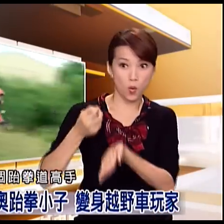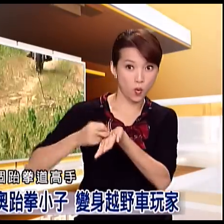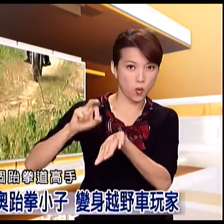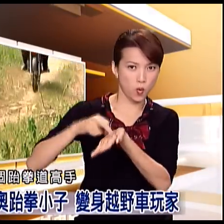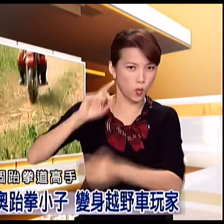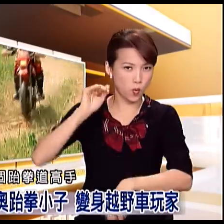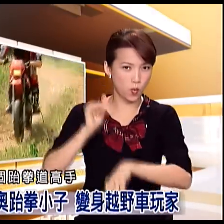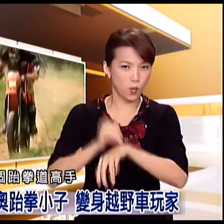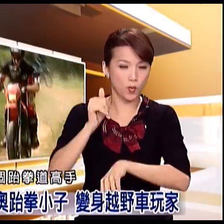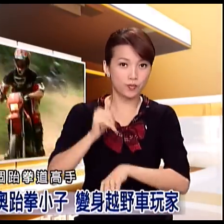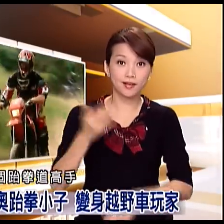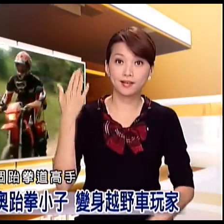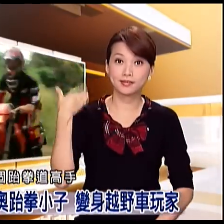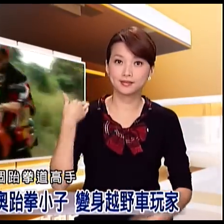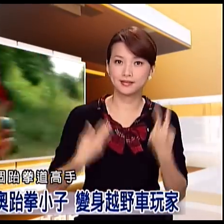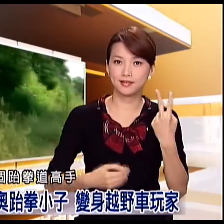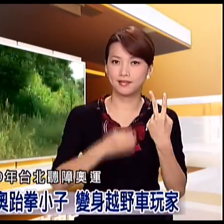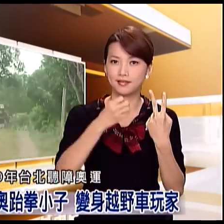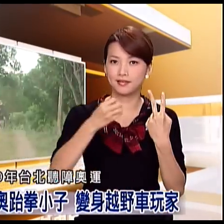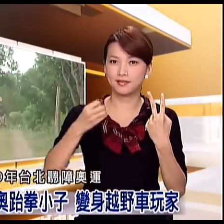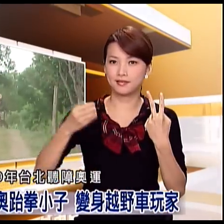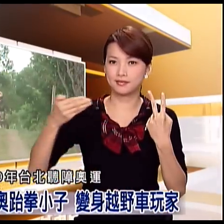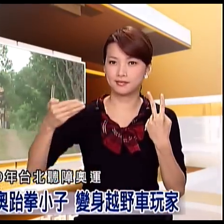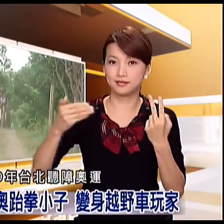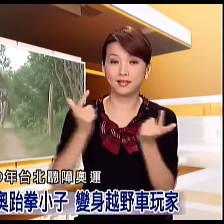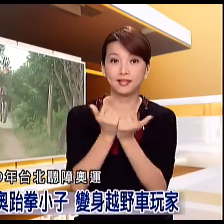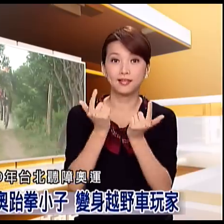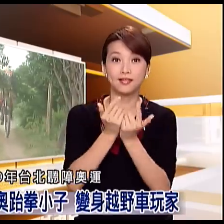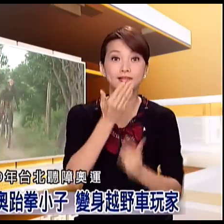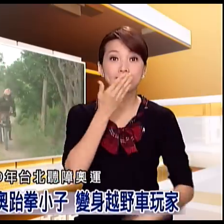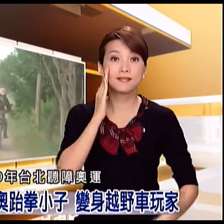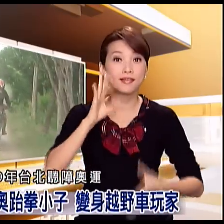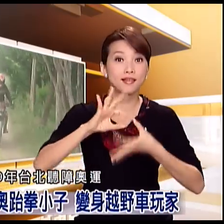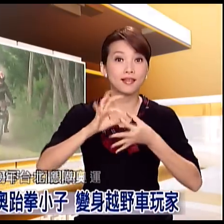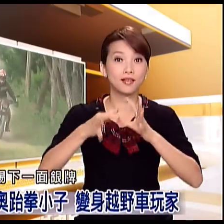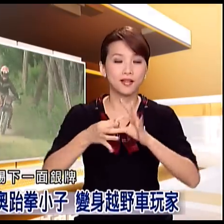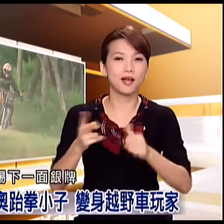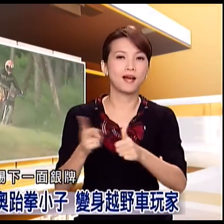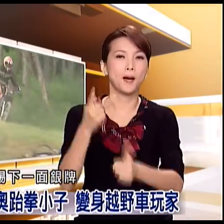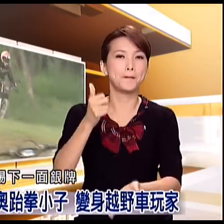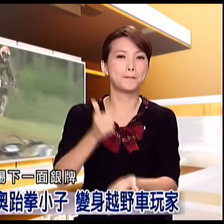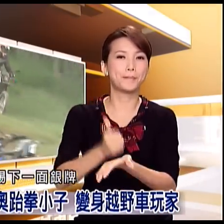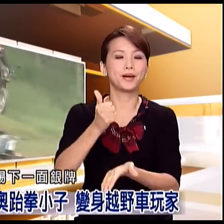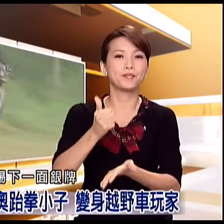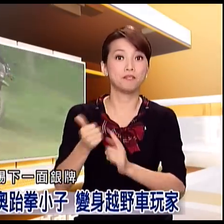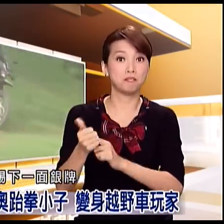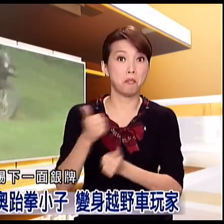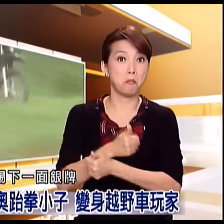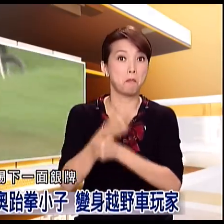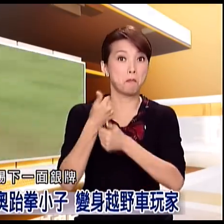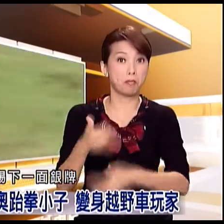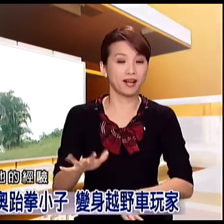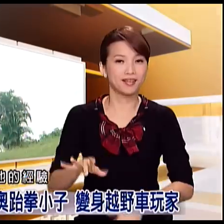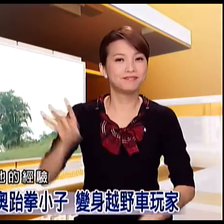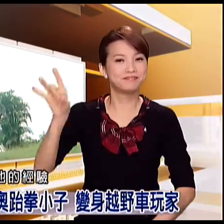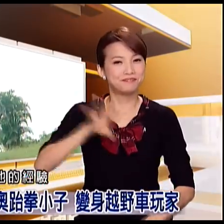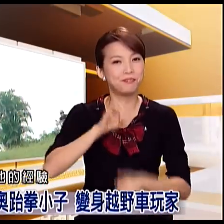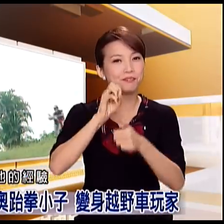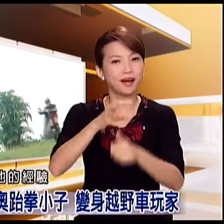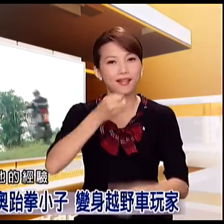个跆拳道高手哦。2009年台北听障奥运一举踢下了一面银牌。透过他的经验，他